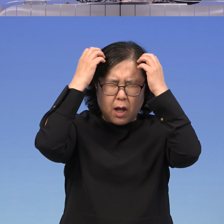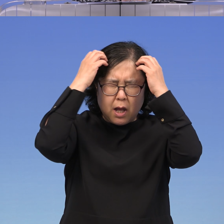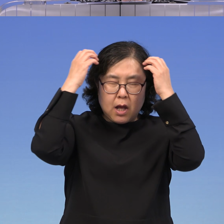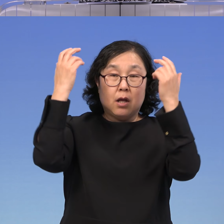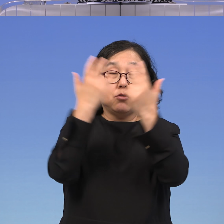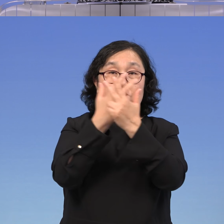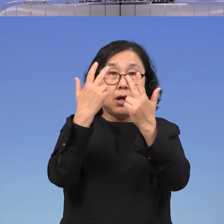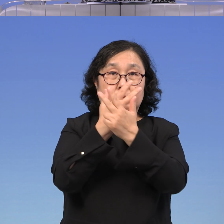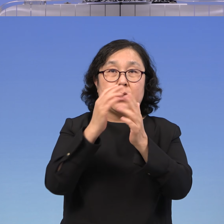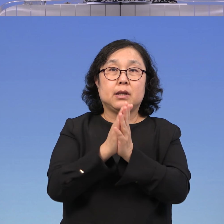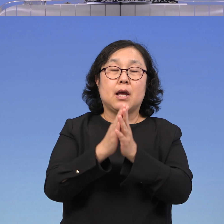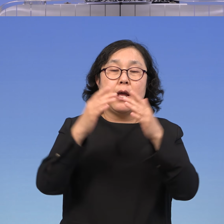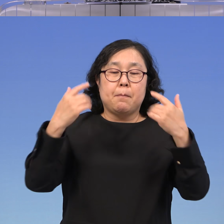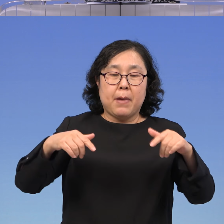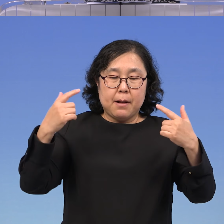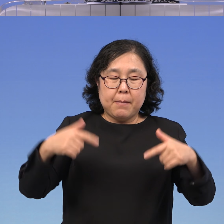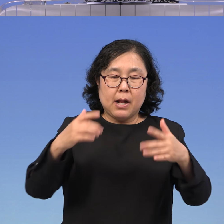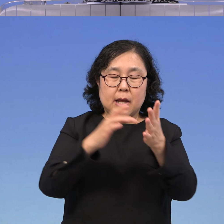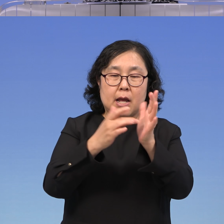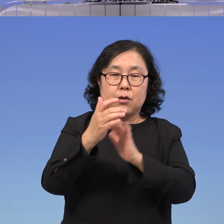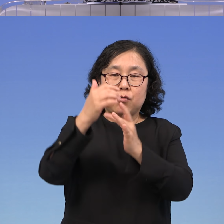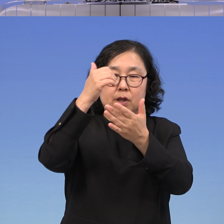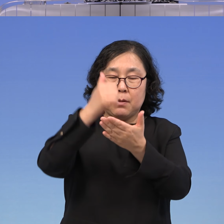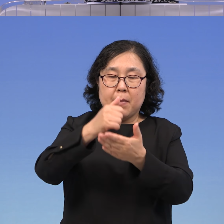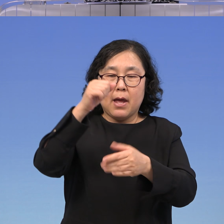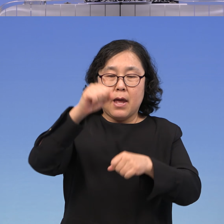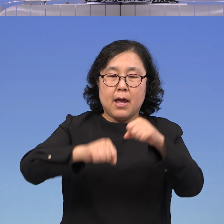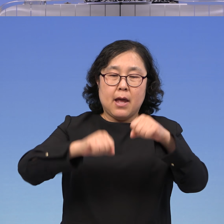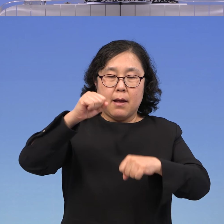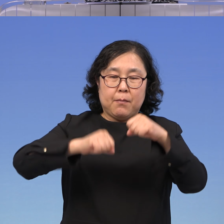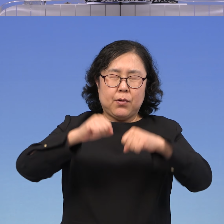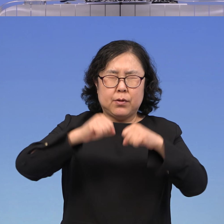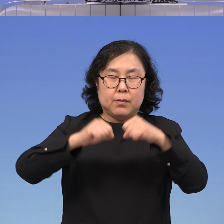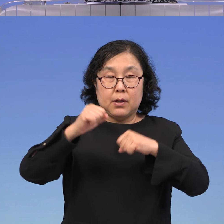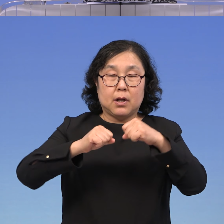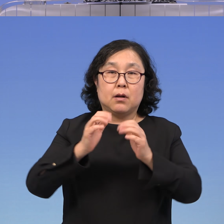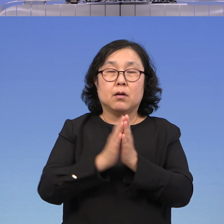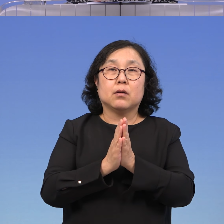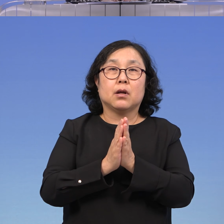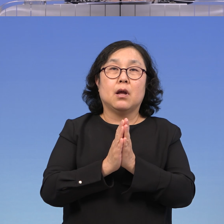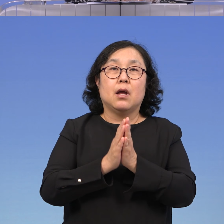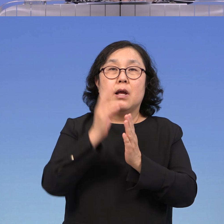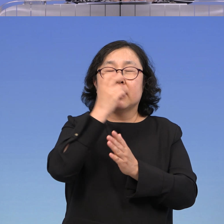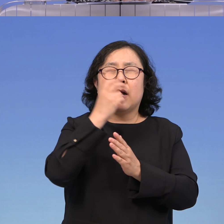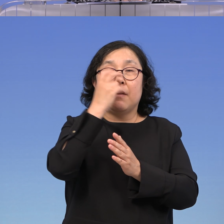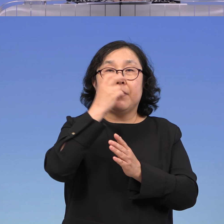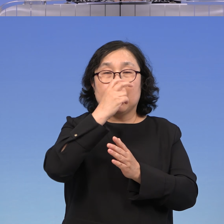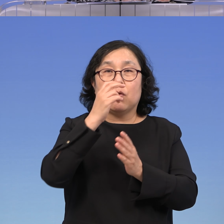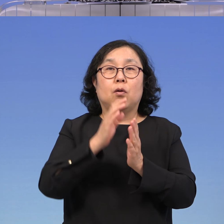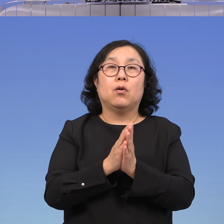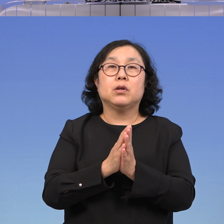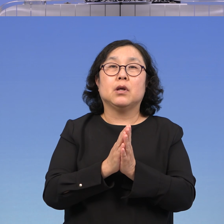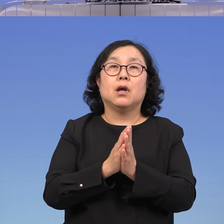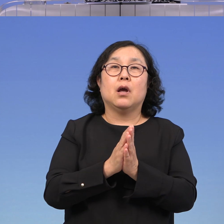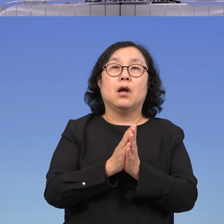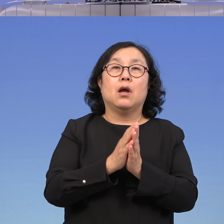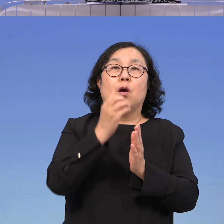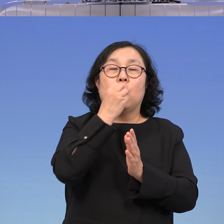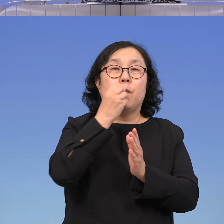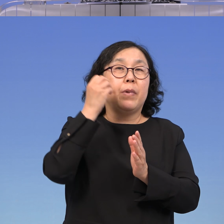이제 매일매일 예수님의 행적을 살피고 또 영상 묵상 자료 로 만들고 홈페이지도 롯의